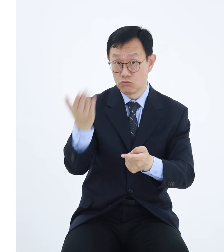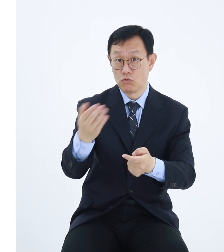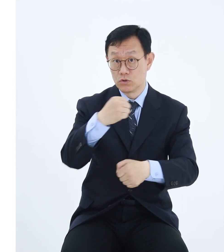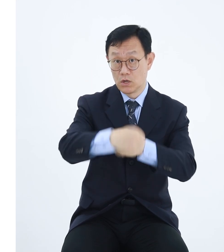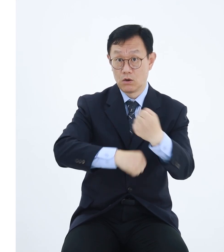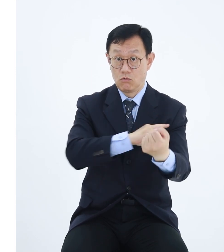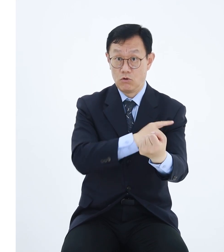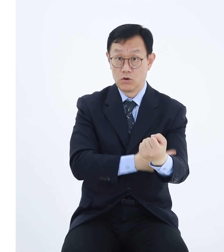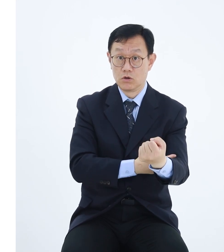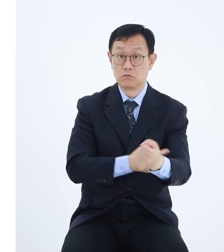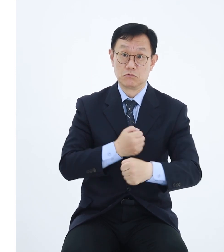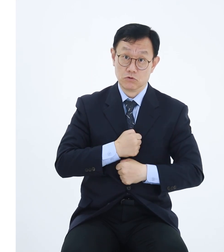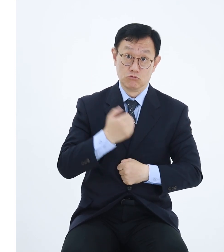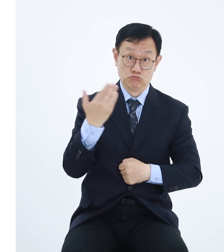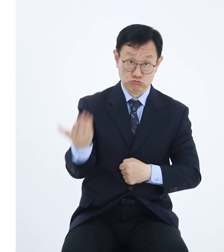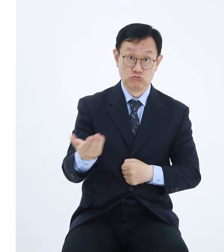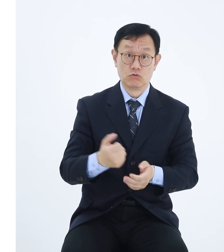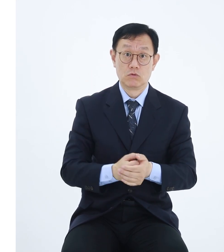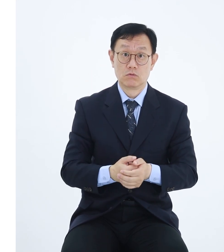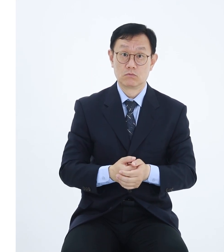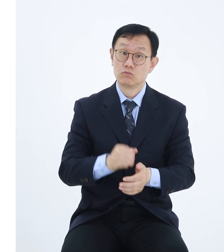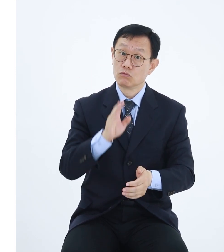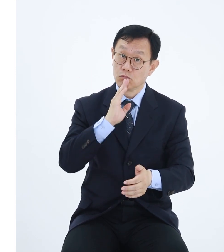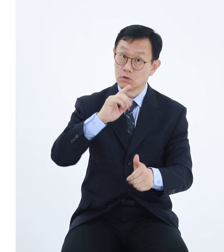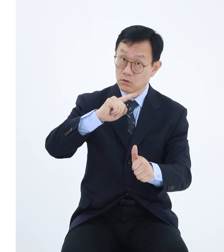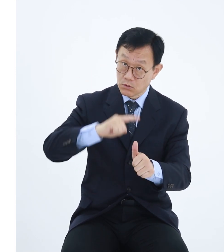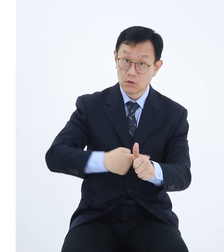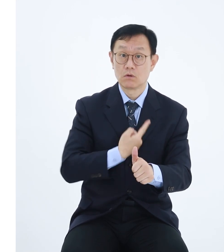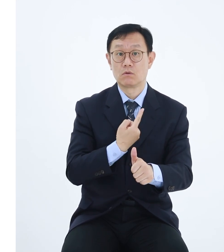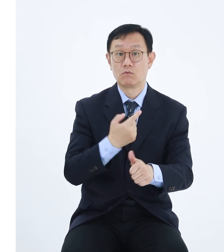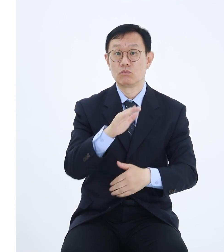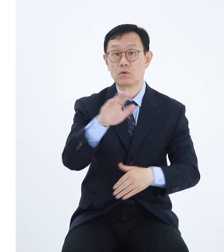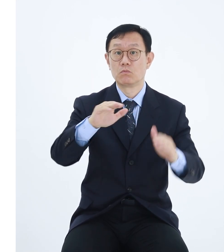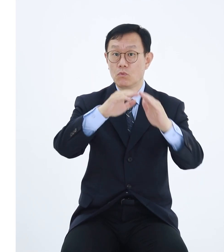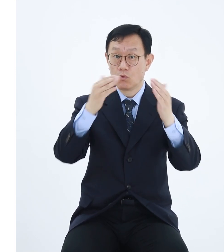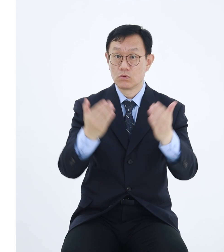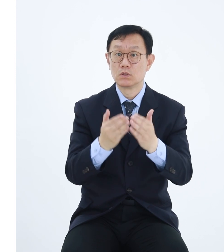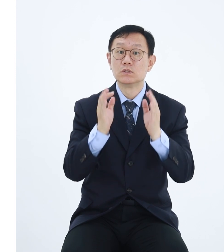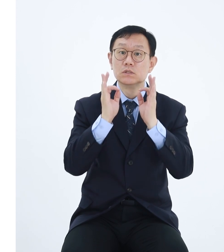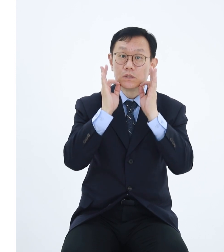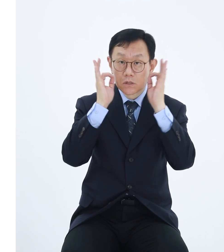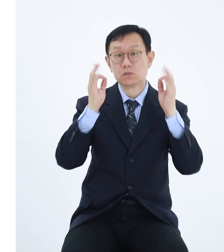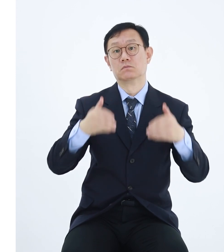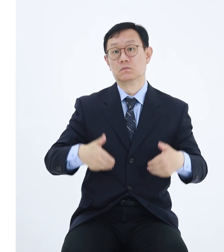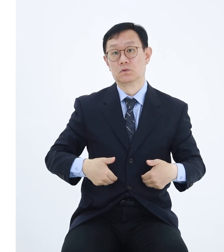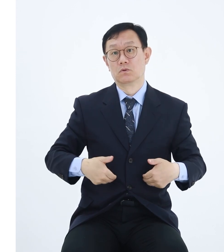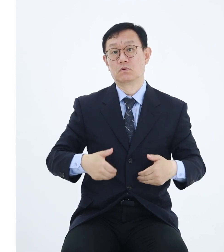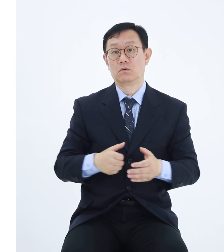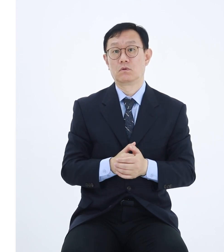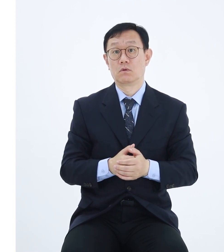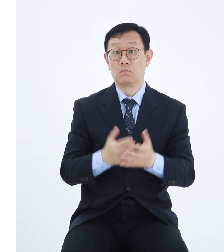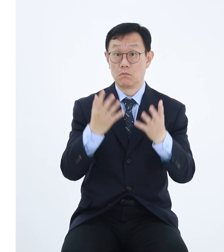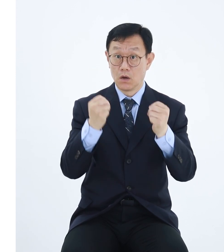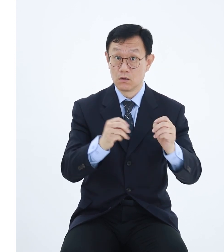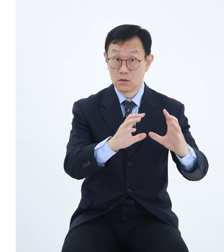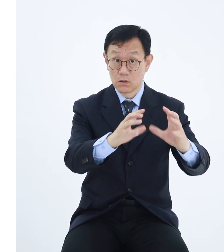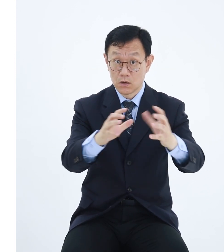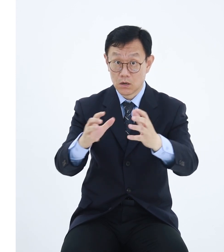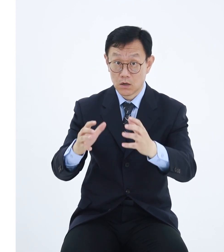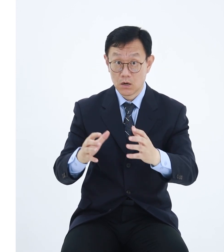권리를 지켜주는 것 너무나 당연한만큼 우리 모두가 힘써야 할 일입니다 많은 국가들의 이민정책과